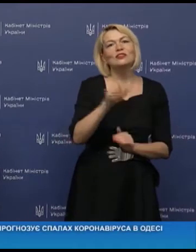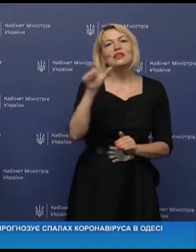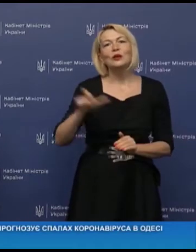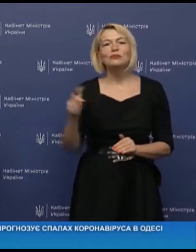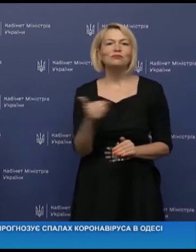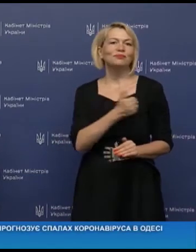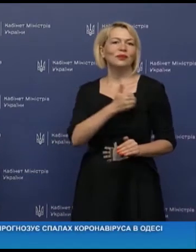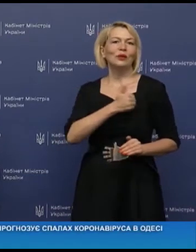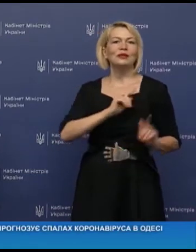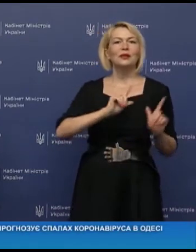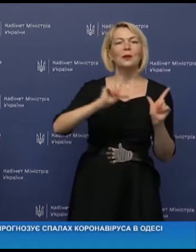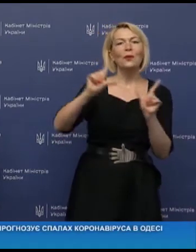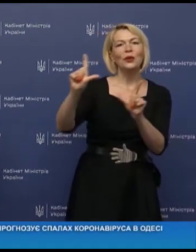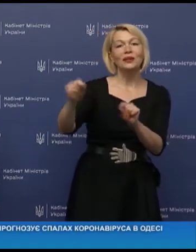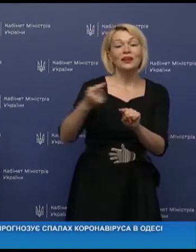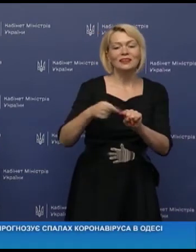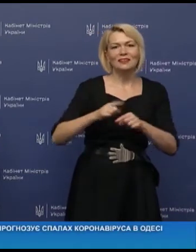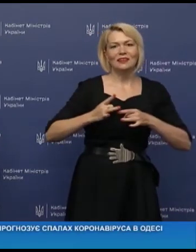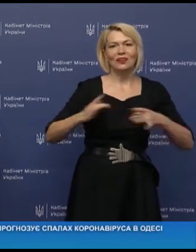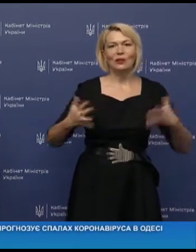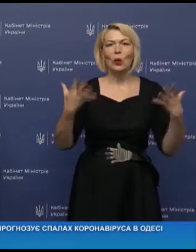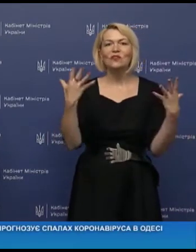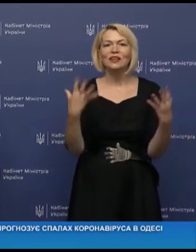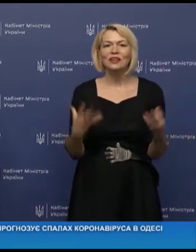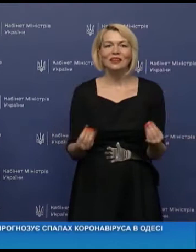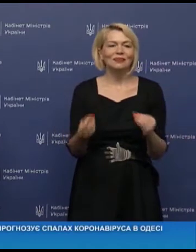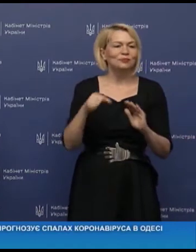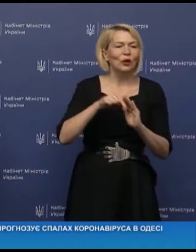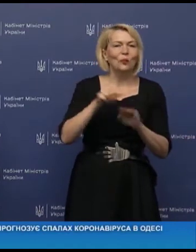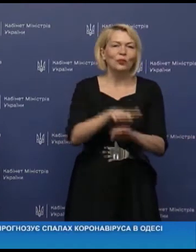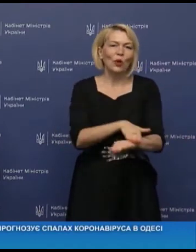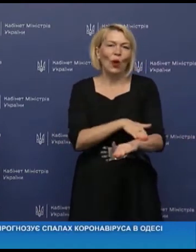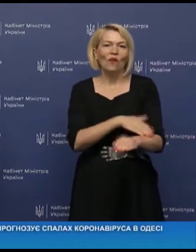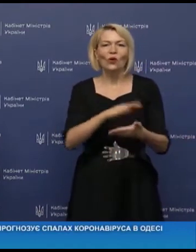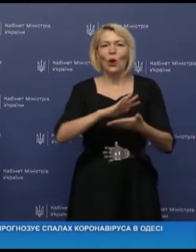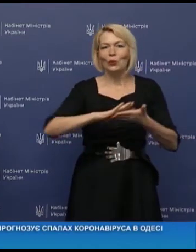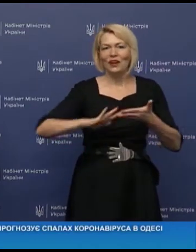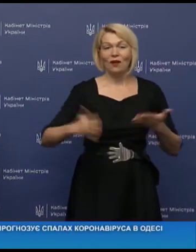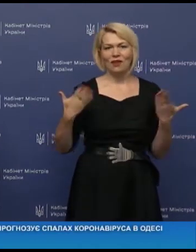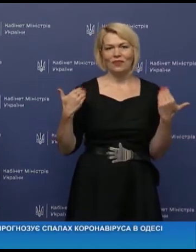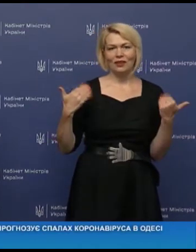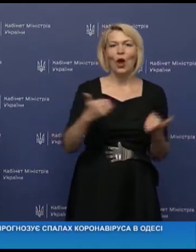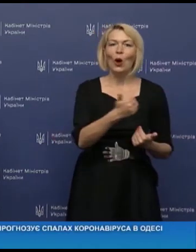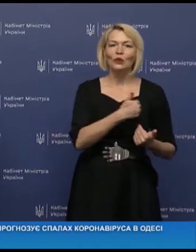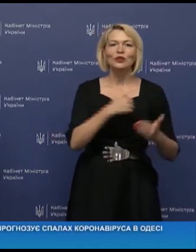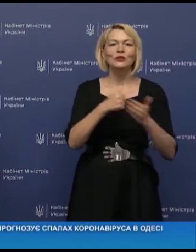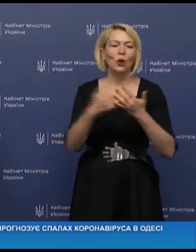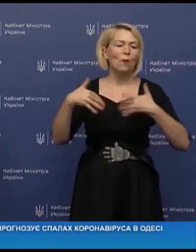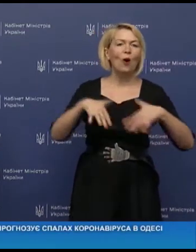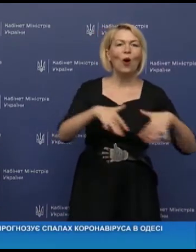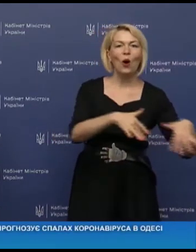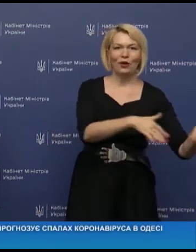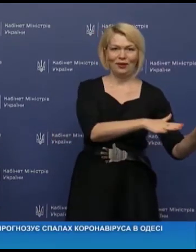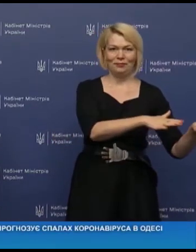хотіли поїхати на ці святкові дні, тобто довготривали такі вихідні, поїхати до моря.